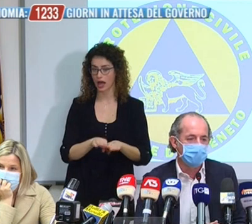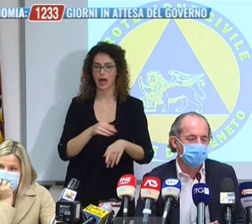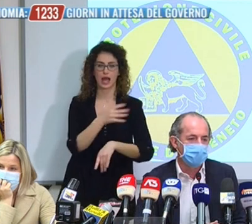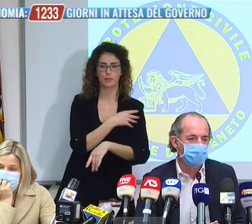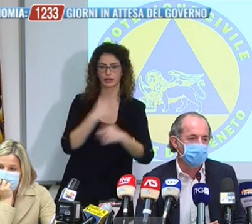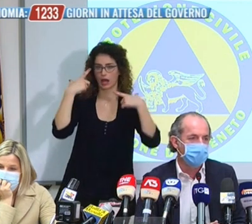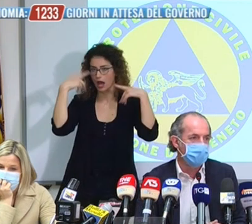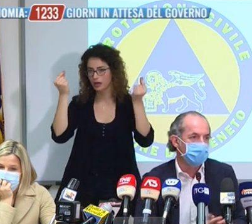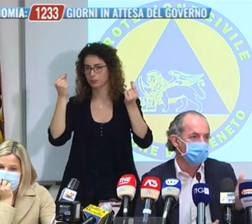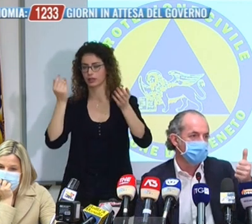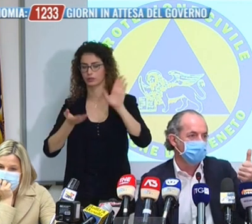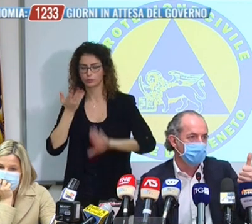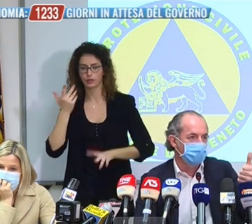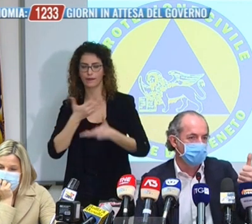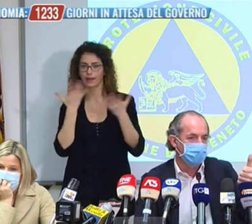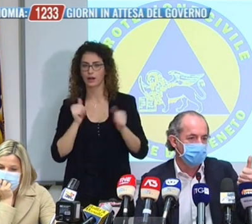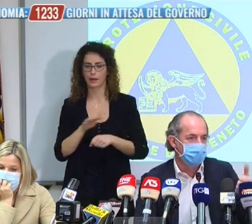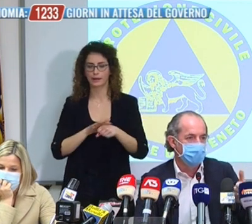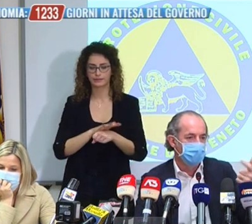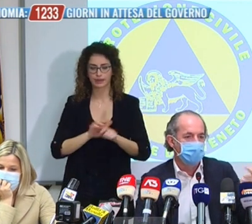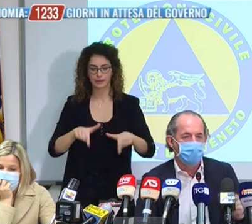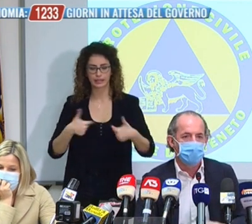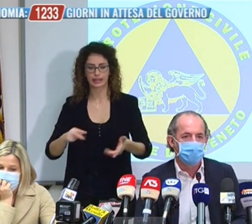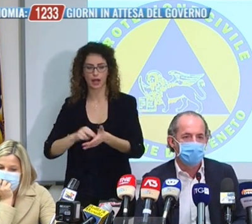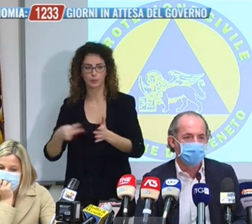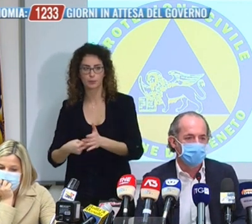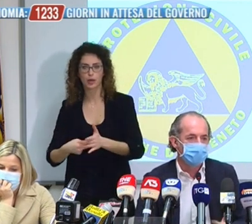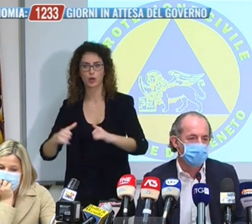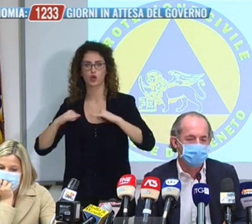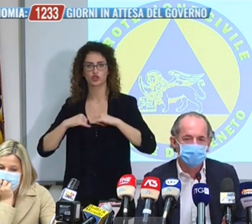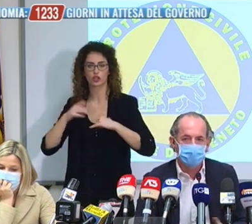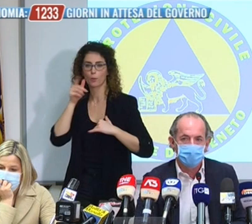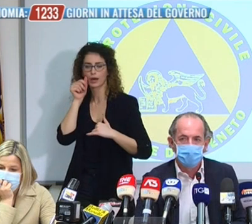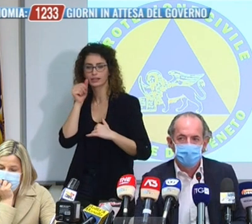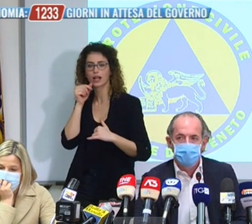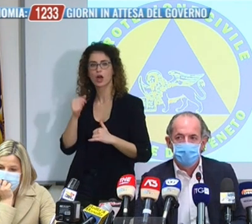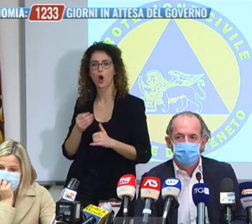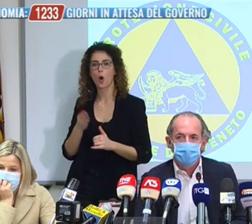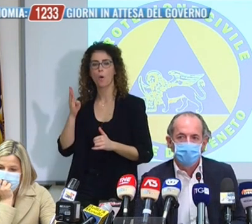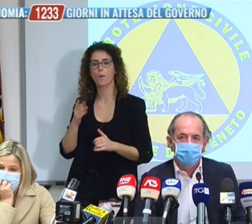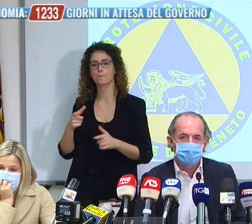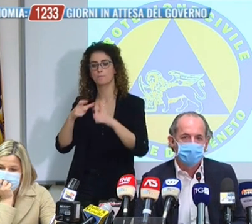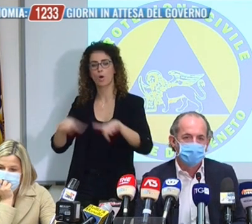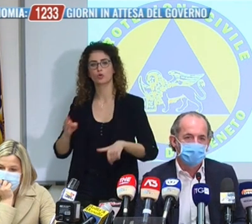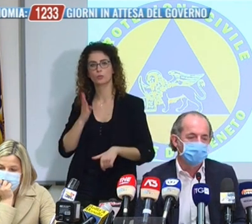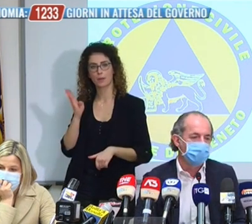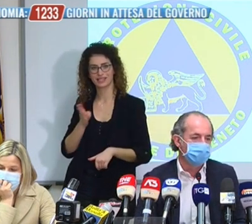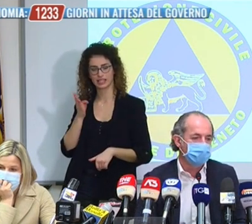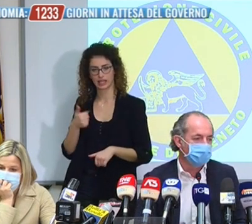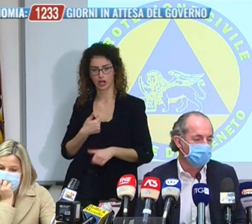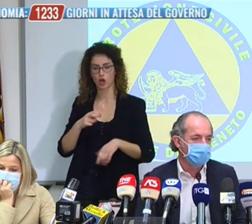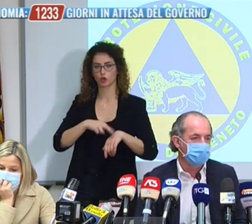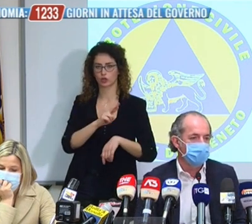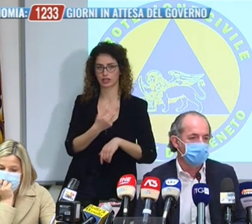ovvio che crei problemi alle famiglie per il congedo parentale o per il tema del bonus babysitter. Però la dottoressa Russo ha trovato un